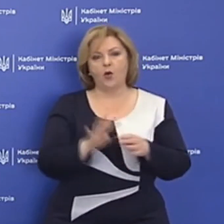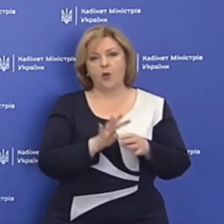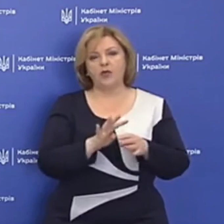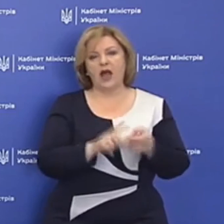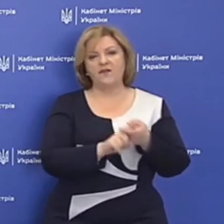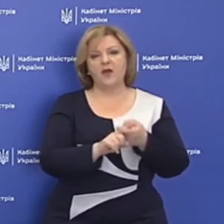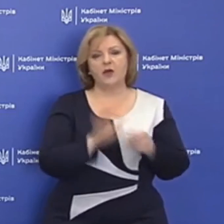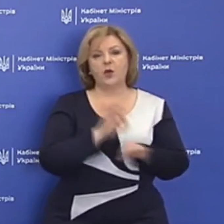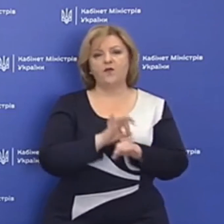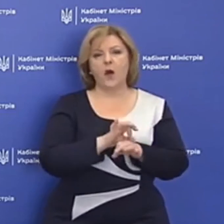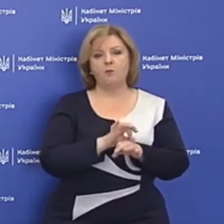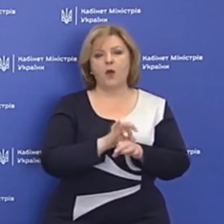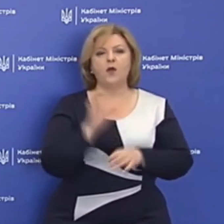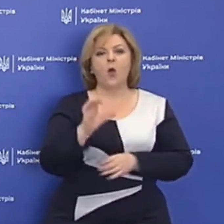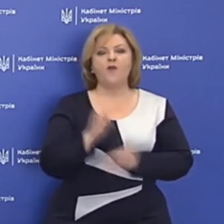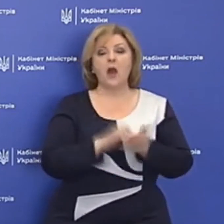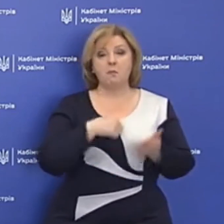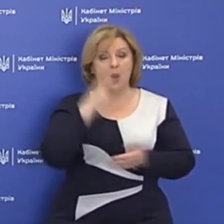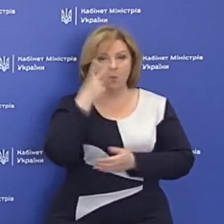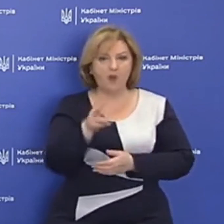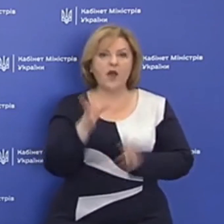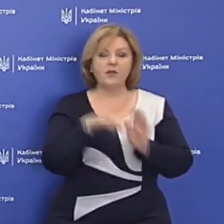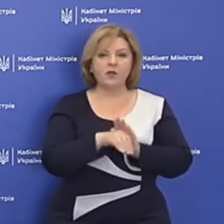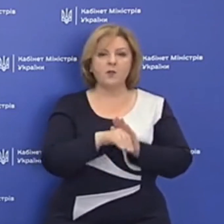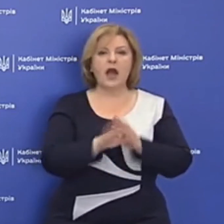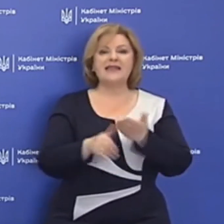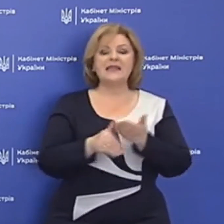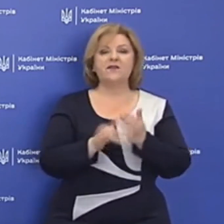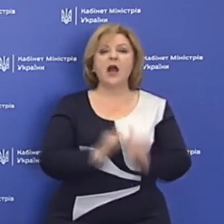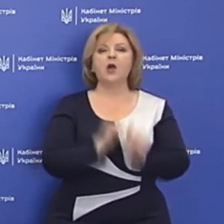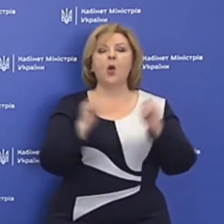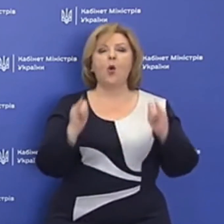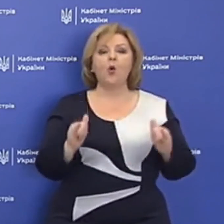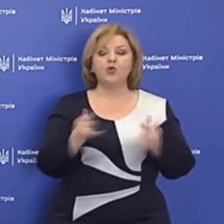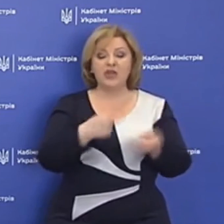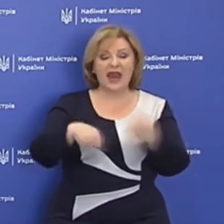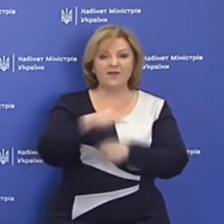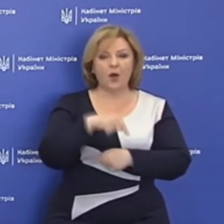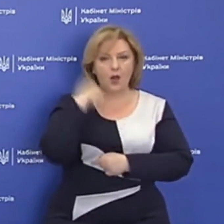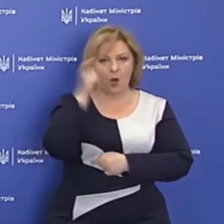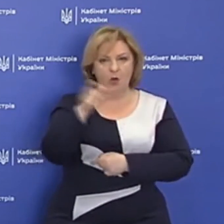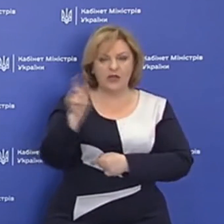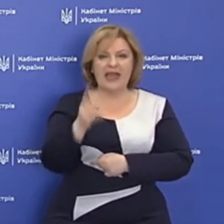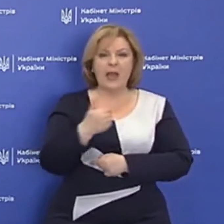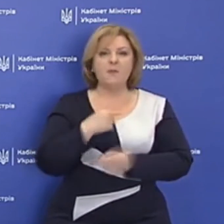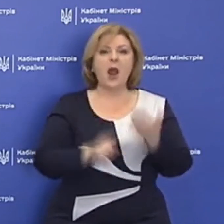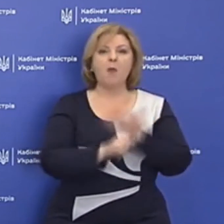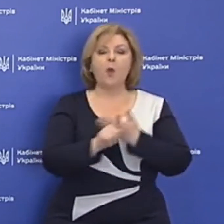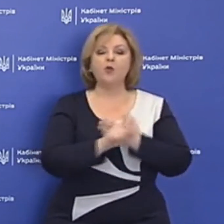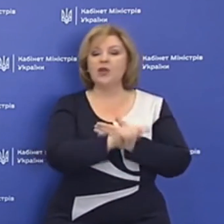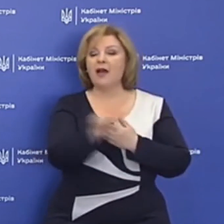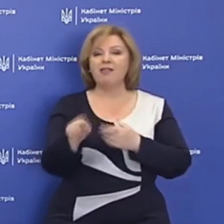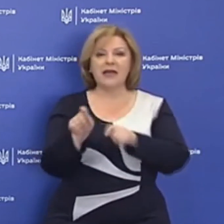COVID-19. Ми це побачили в тому числі завдяки розширення кола осіб, яких ми почали